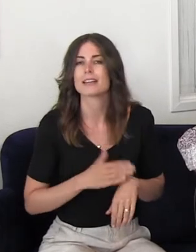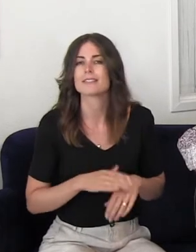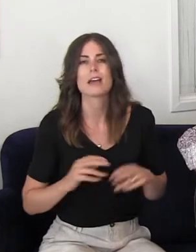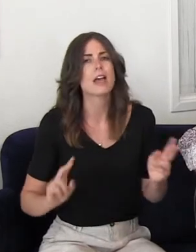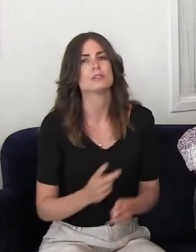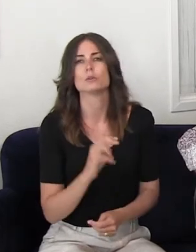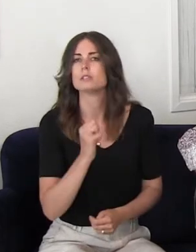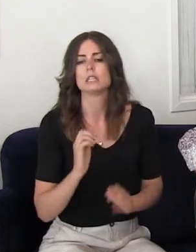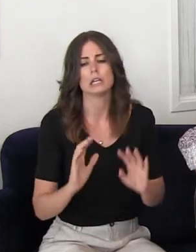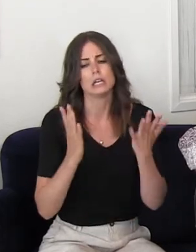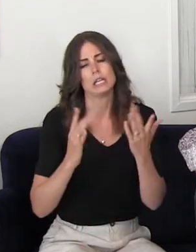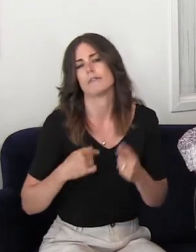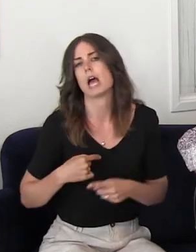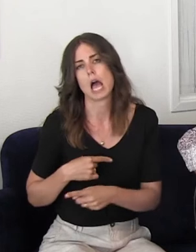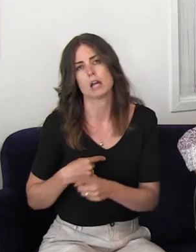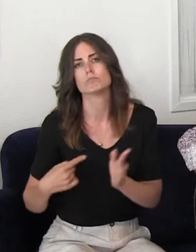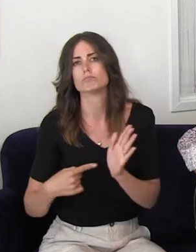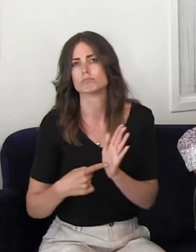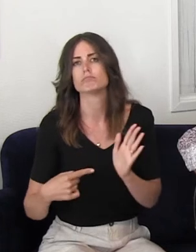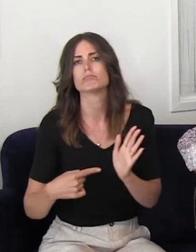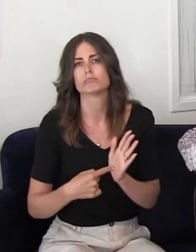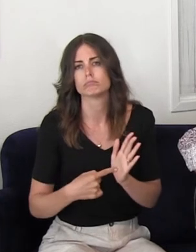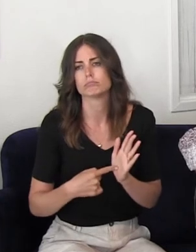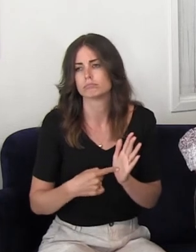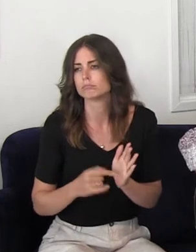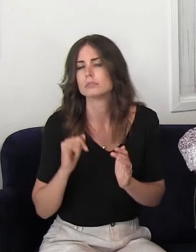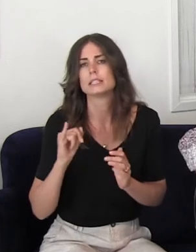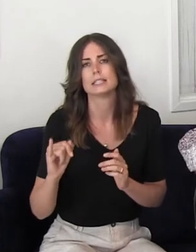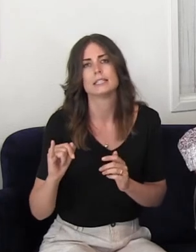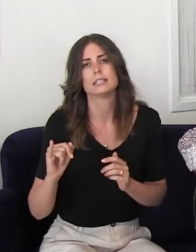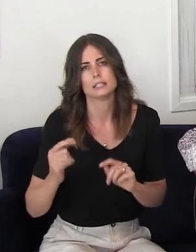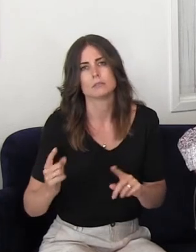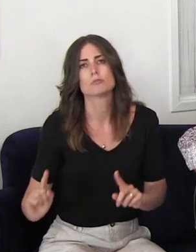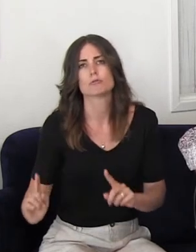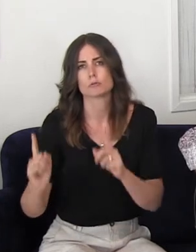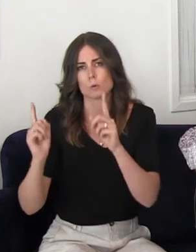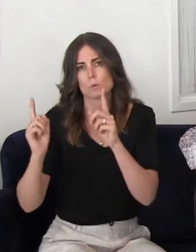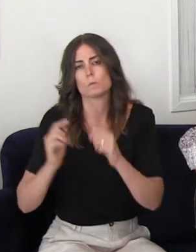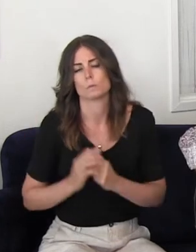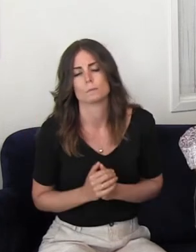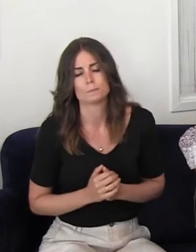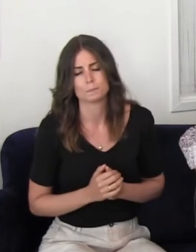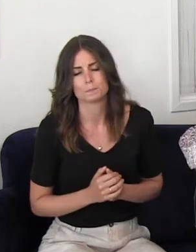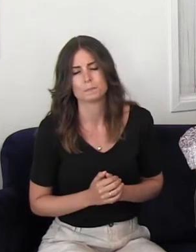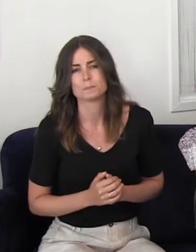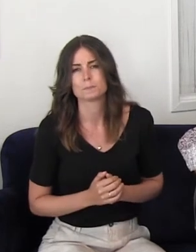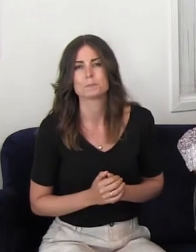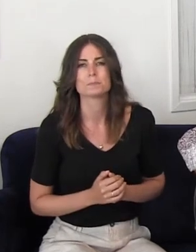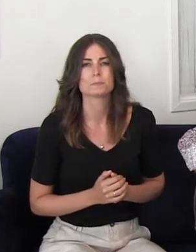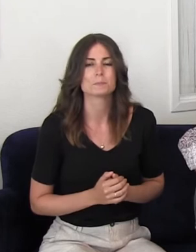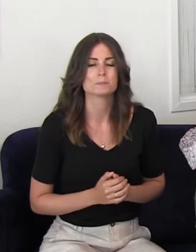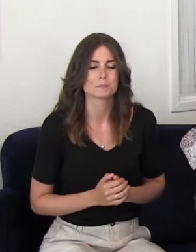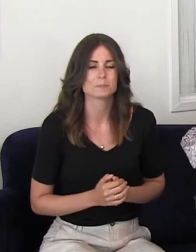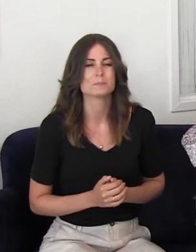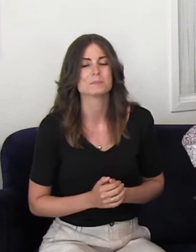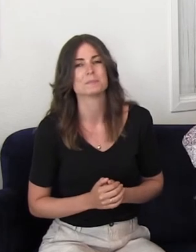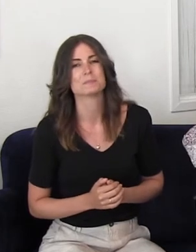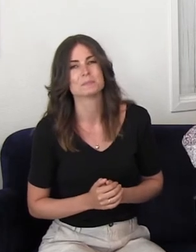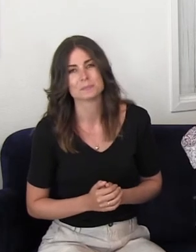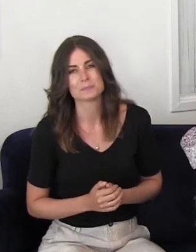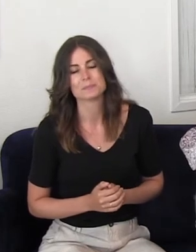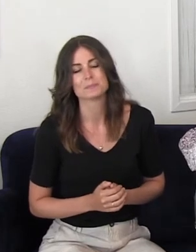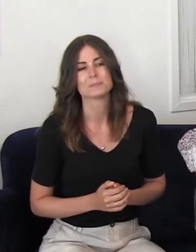För katter har ju nio liv och klarar sig nog. Allt i den kalla svarta skog.